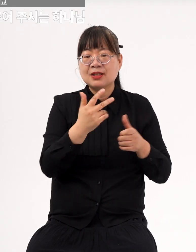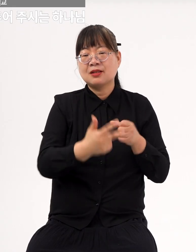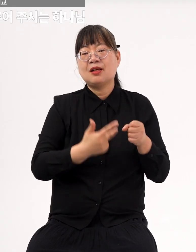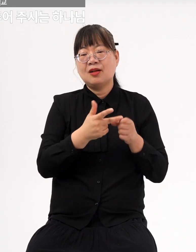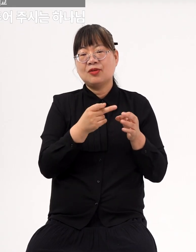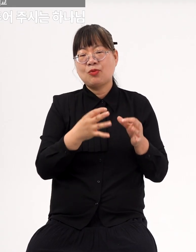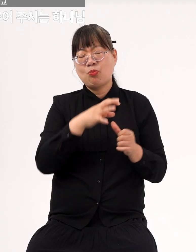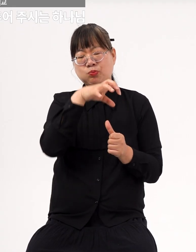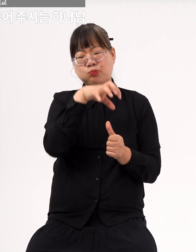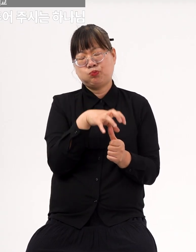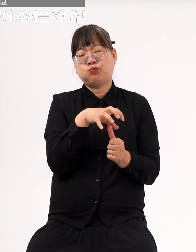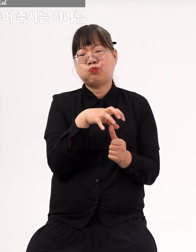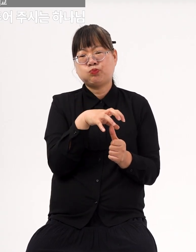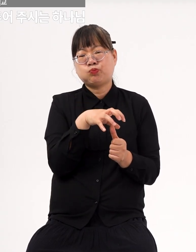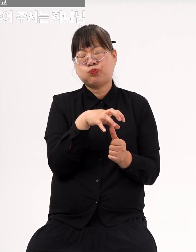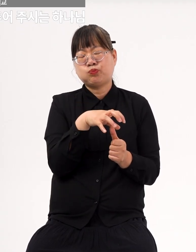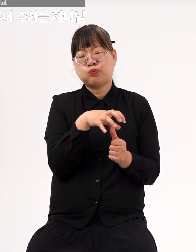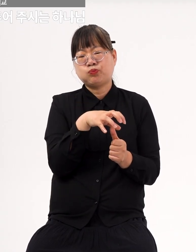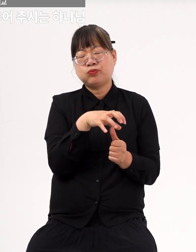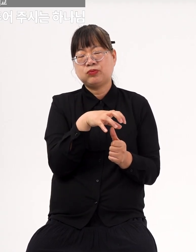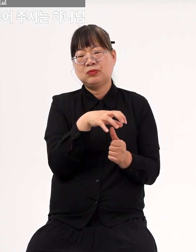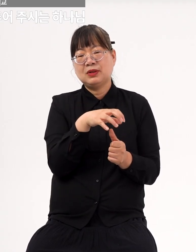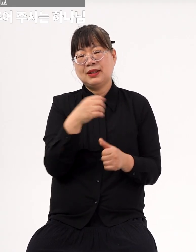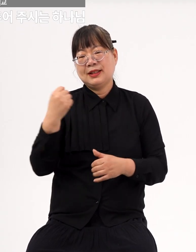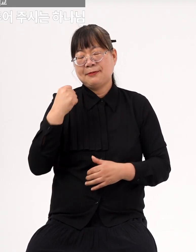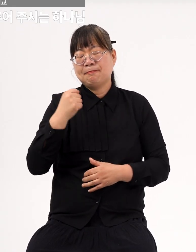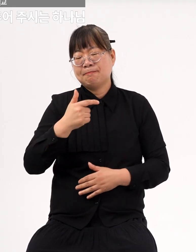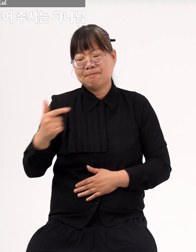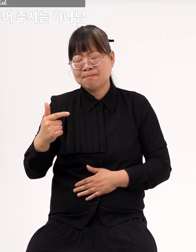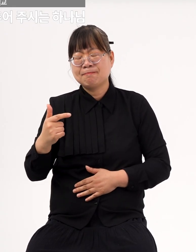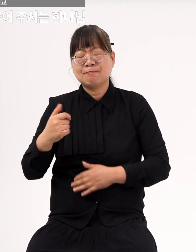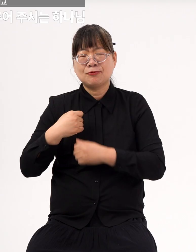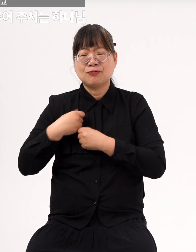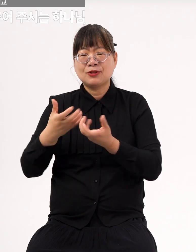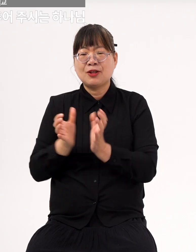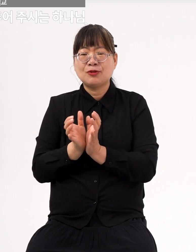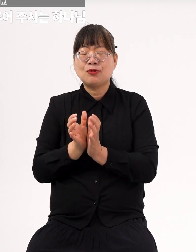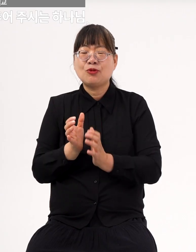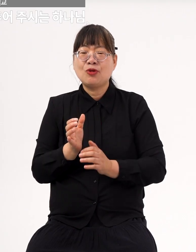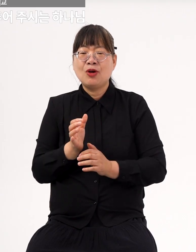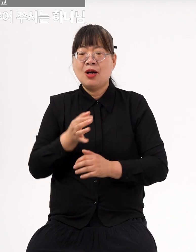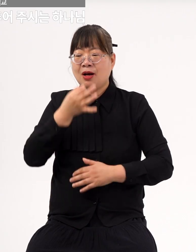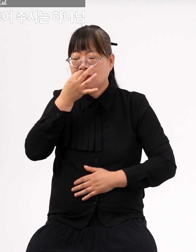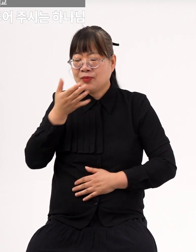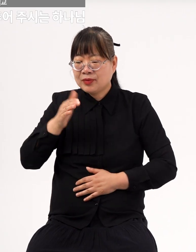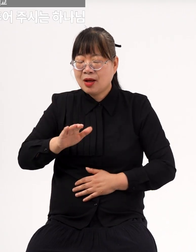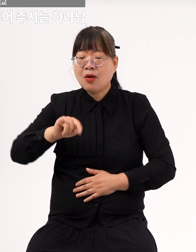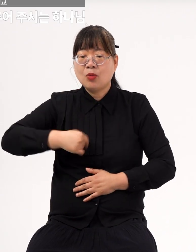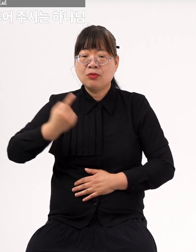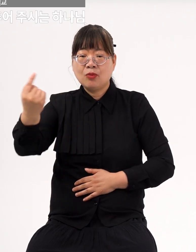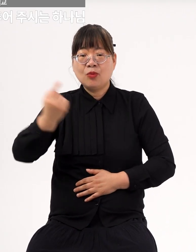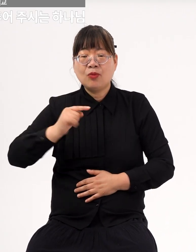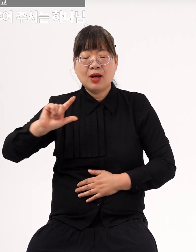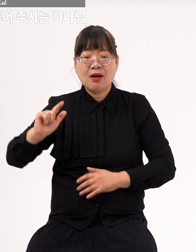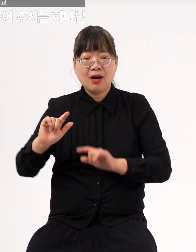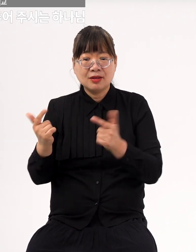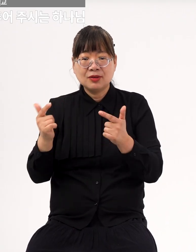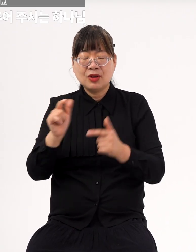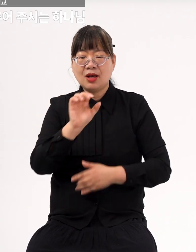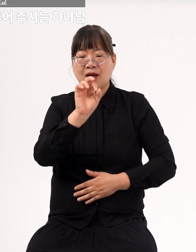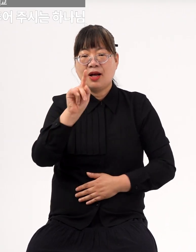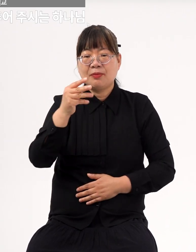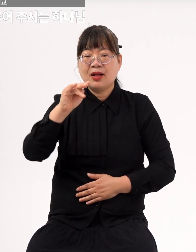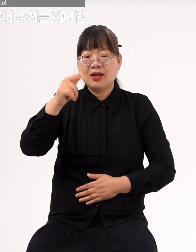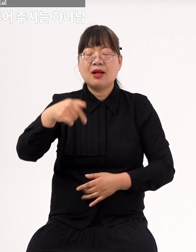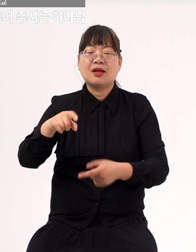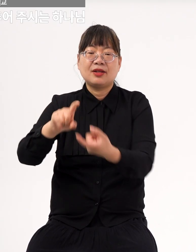7년 동안 압제하던 어마어마한 군대도 버거운데 이 군대가 혼자 오는 게 아니고 아말렉과